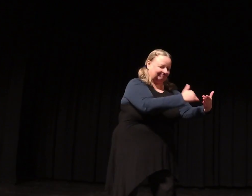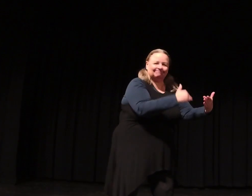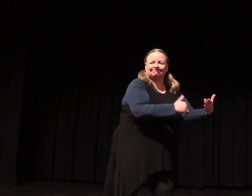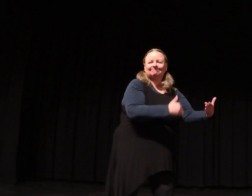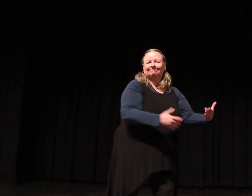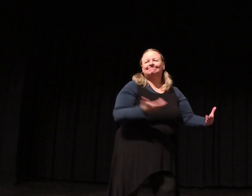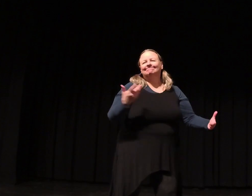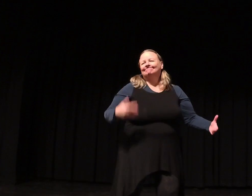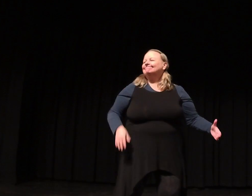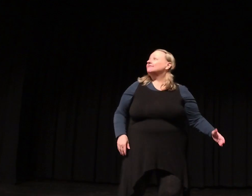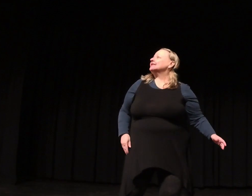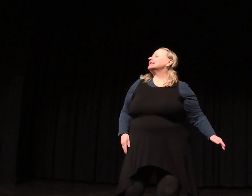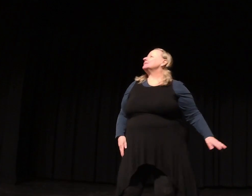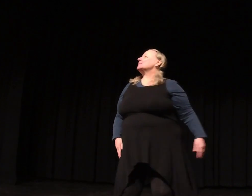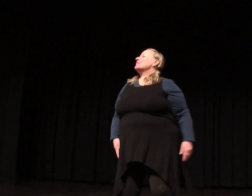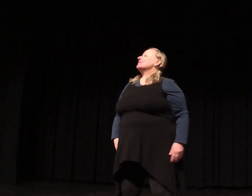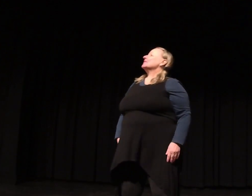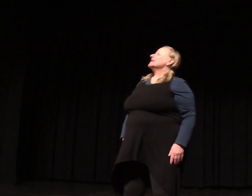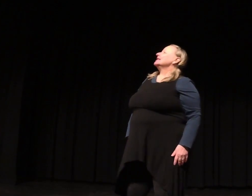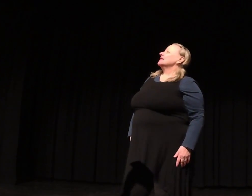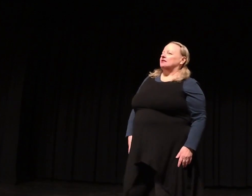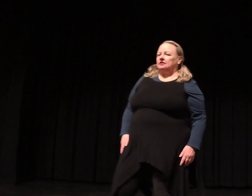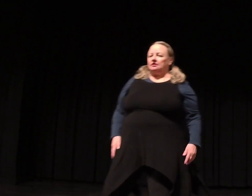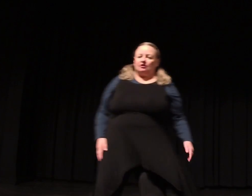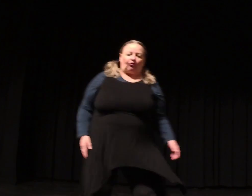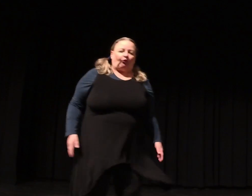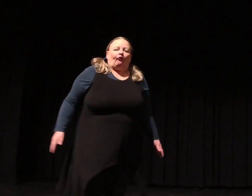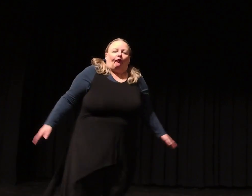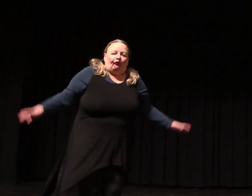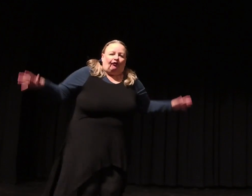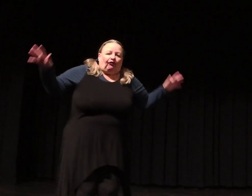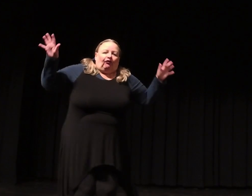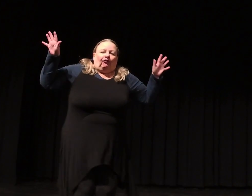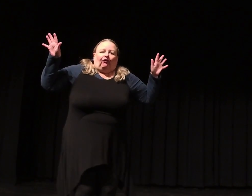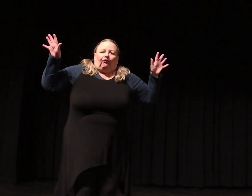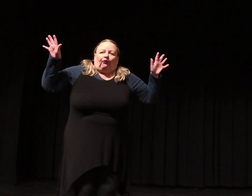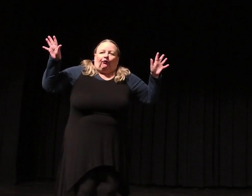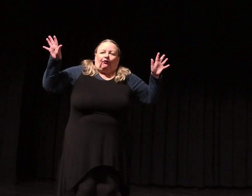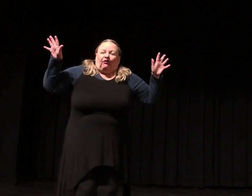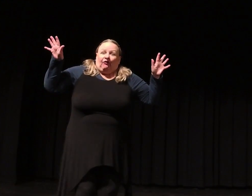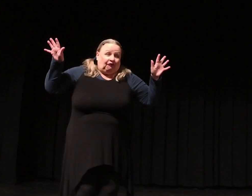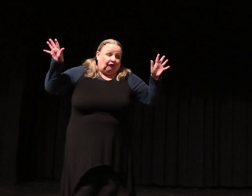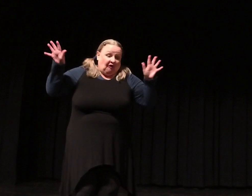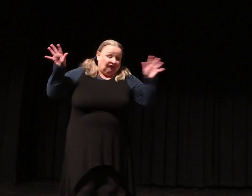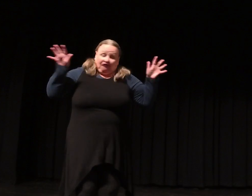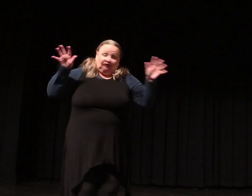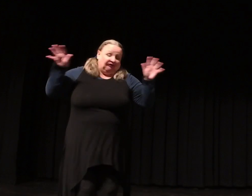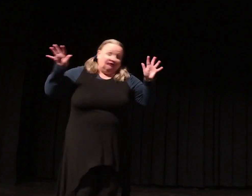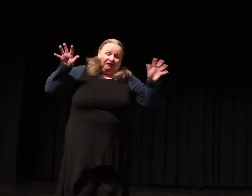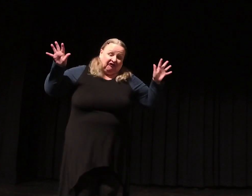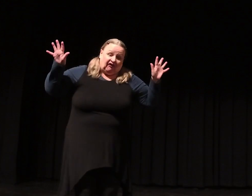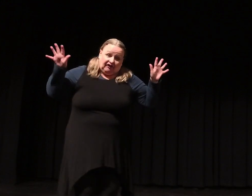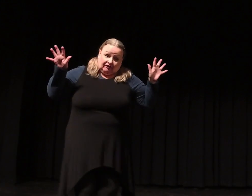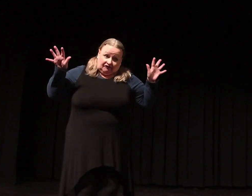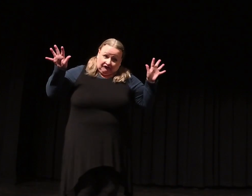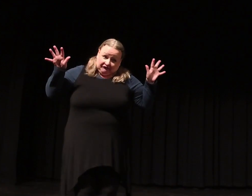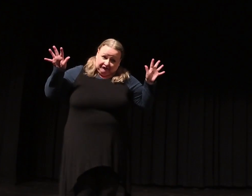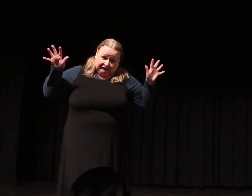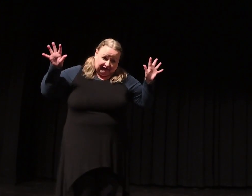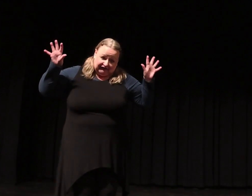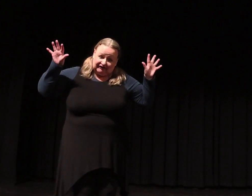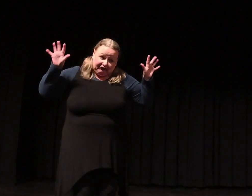des choses. Oui, on a une liste à suivre, là. OK. Bon. L'arbre. Non, pas